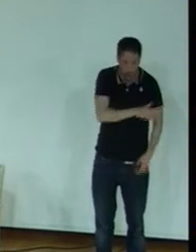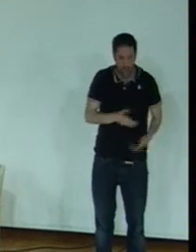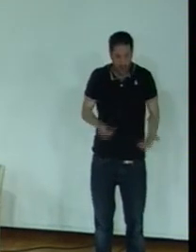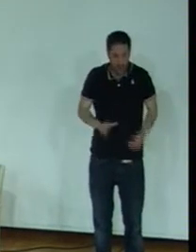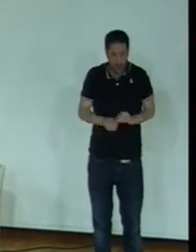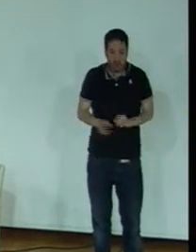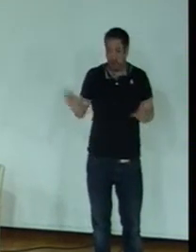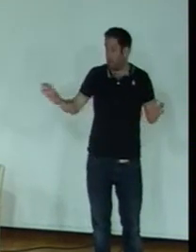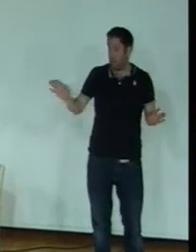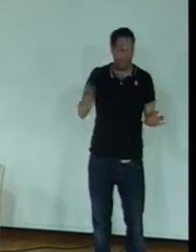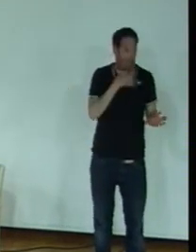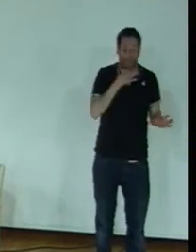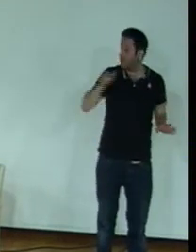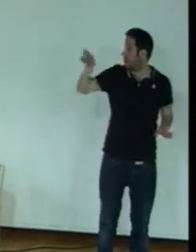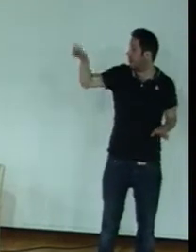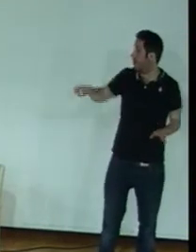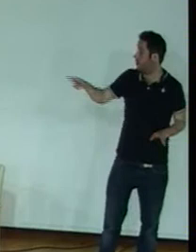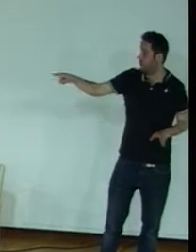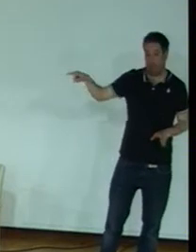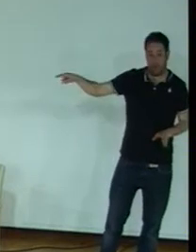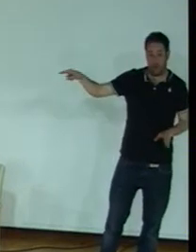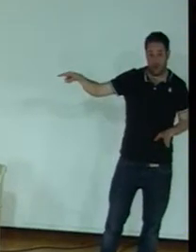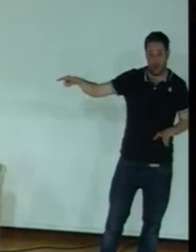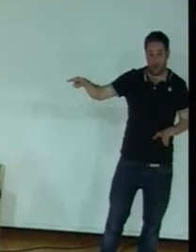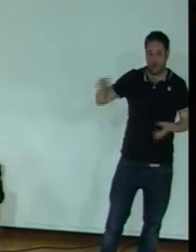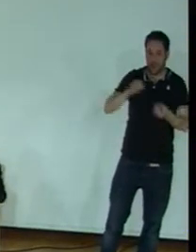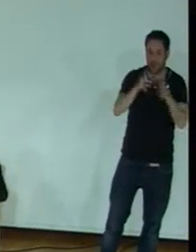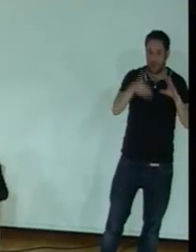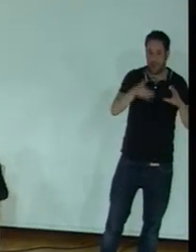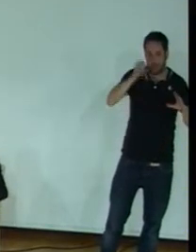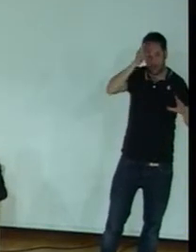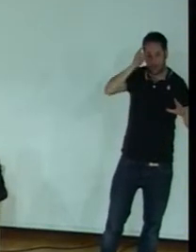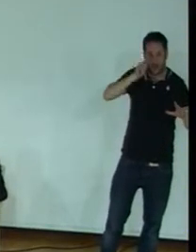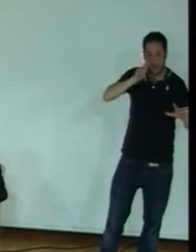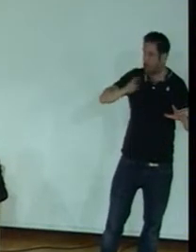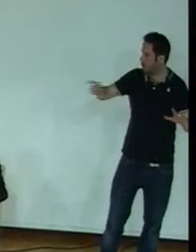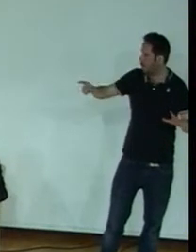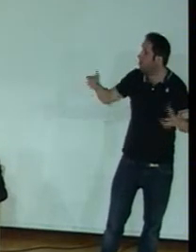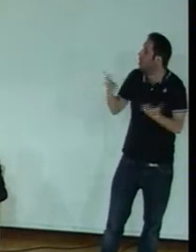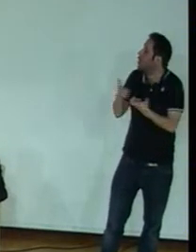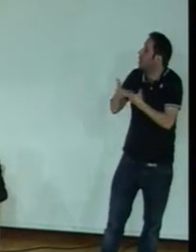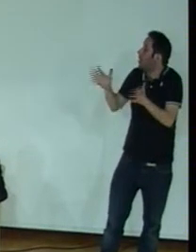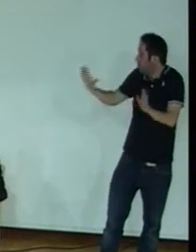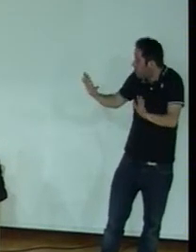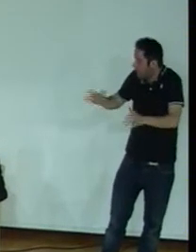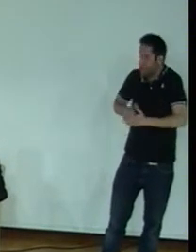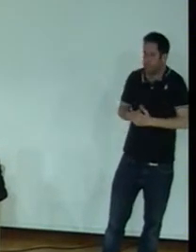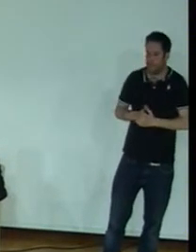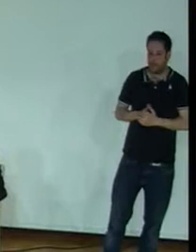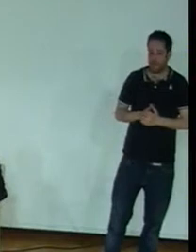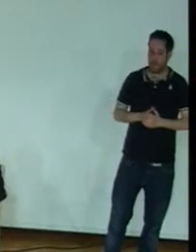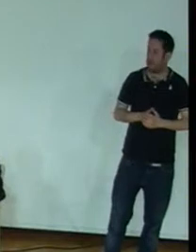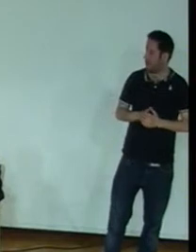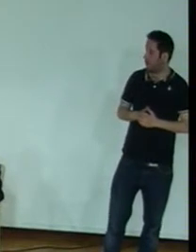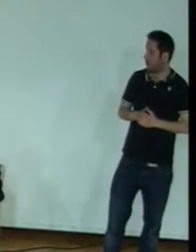Je voudrais profiter qu'on ait quelqu'un qui est vraiment au nœud de ce qu'est Internet en France. Combien ça coûterait